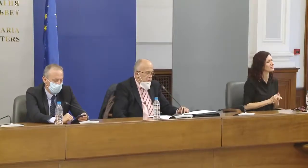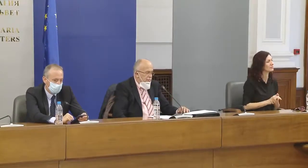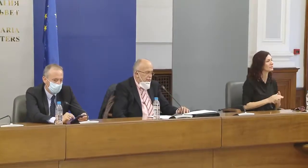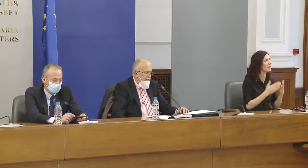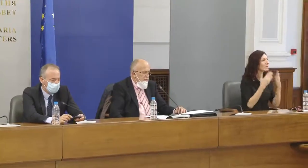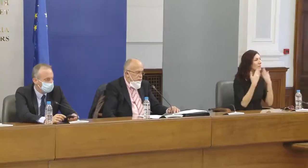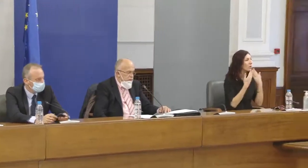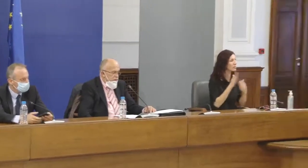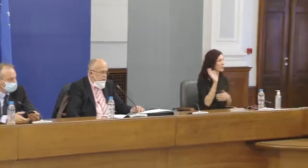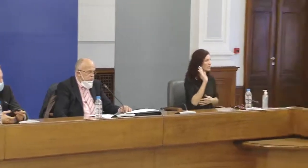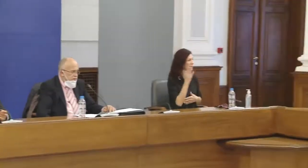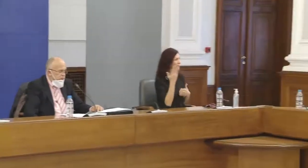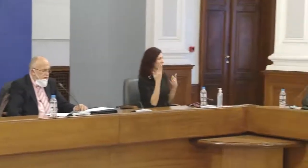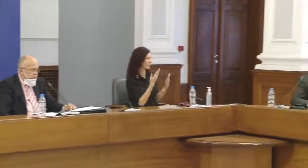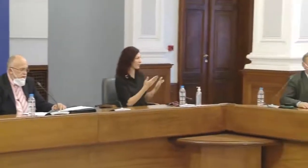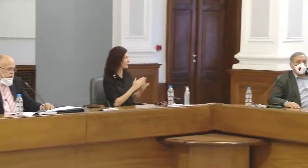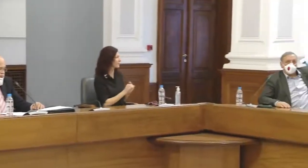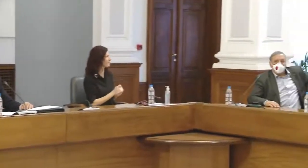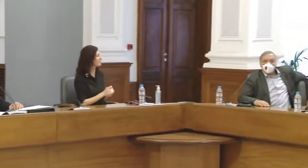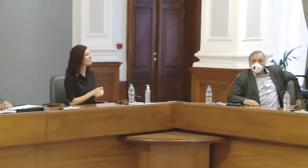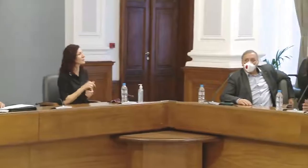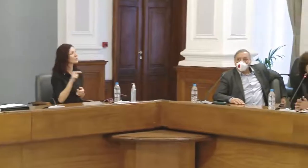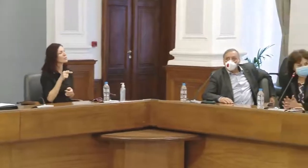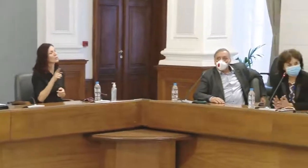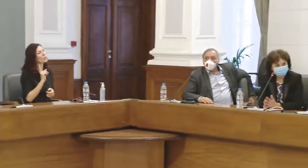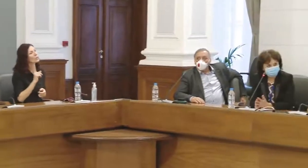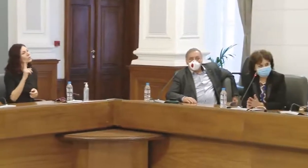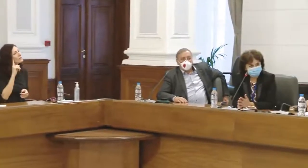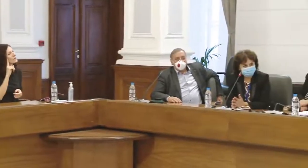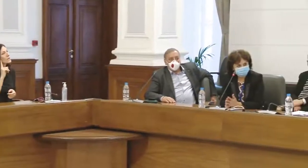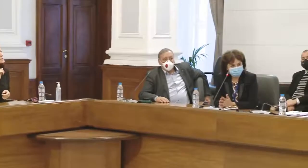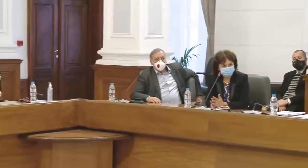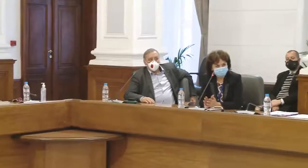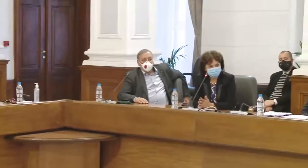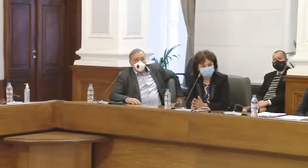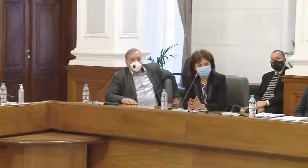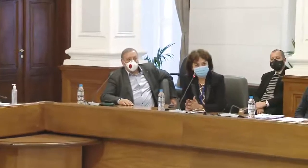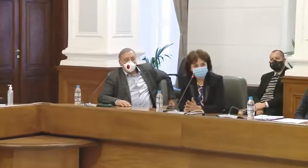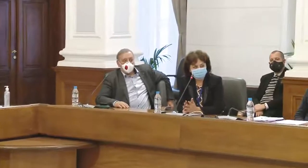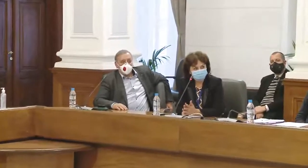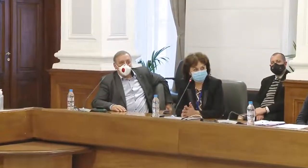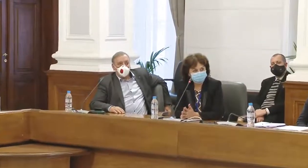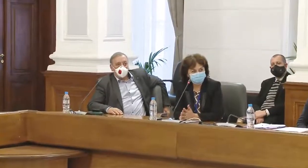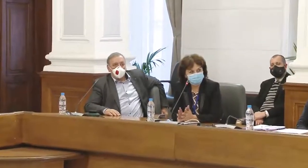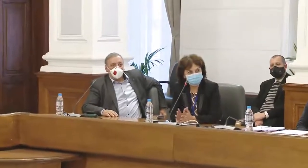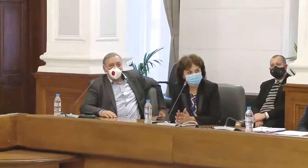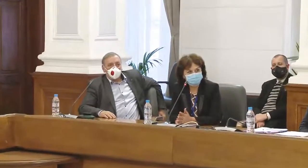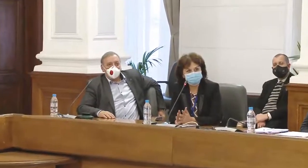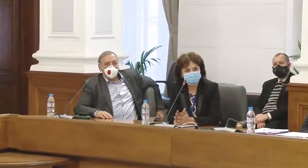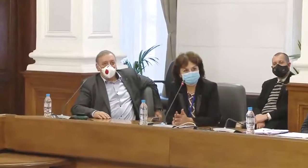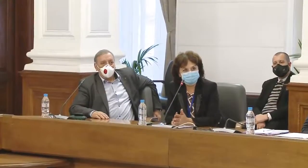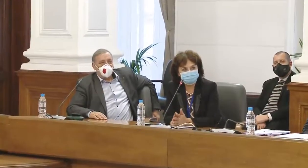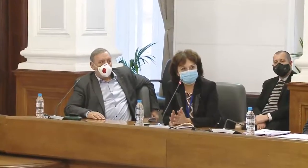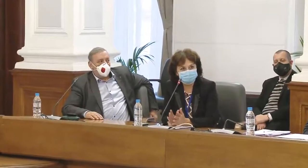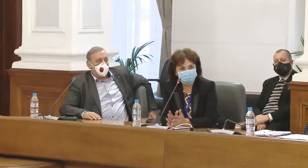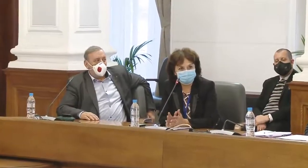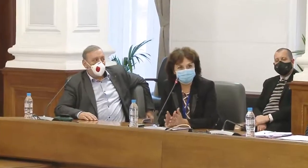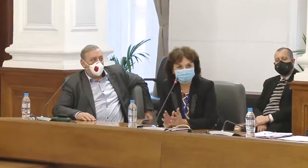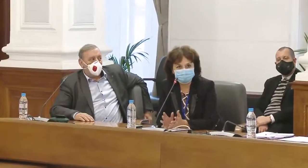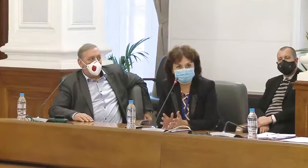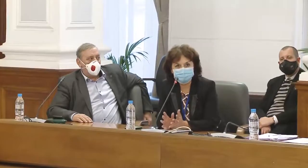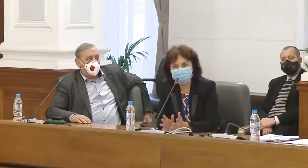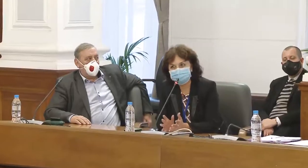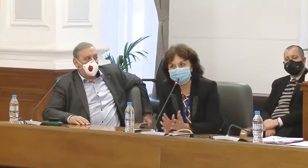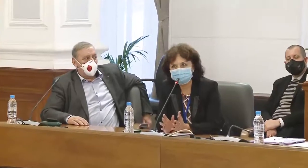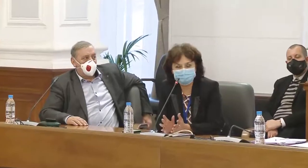Благодаря. Здравейте и от мен. Това, което трябва да знаете, че когато ние започнем да работим, тази информация за положителни лица